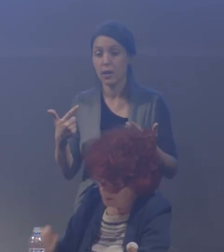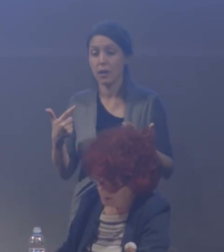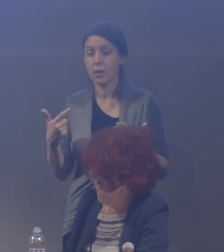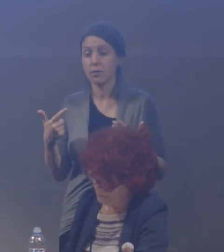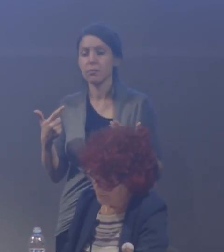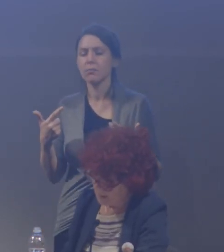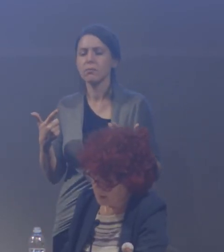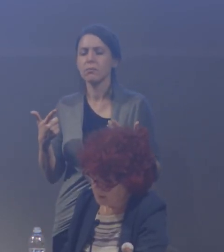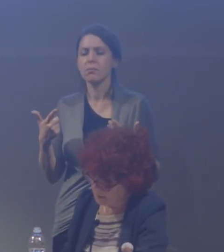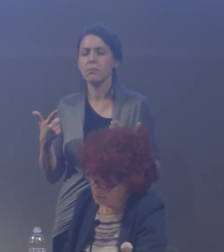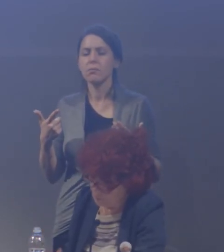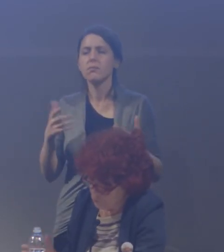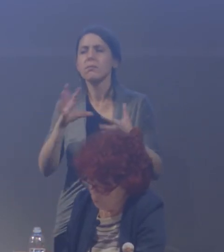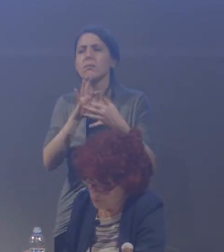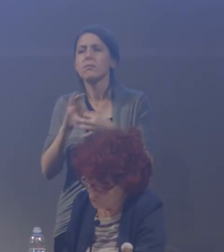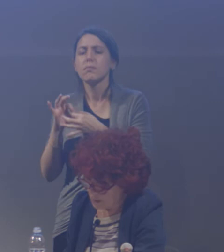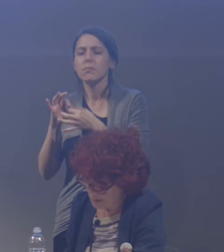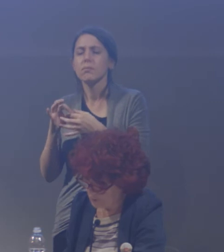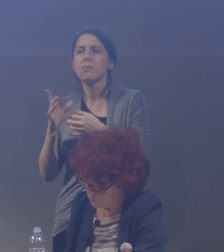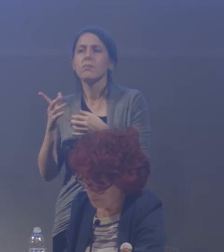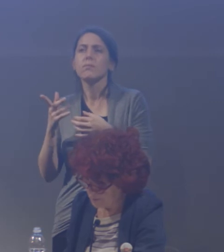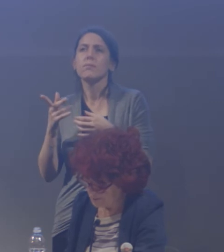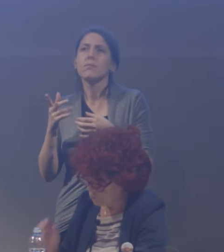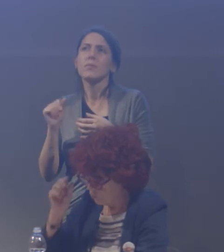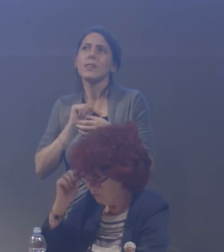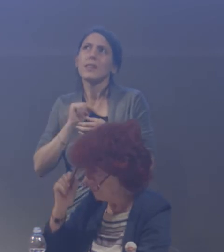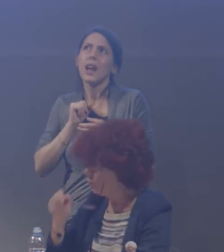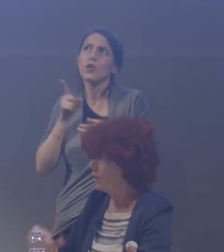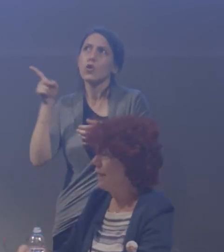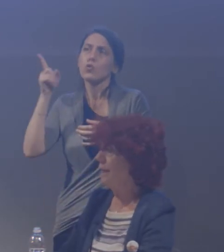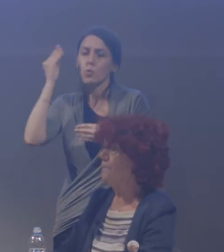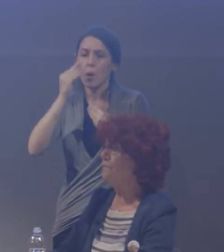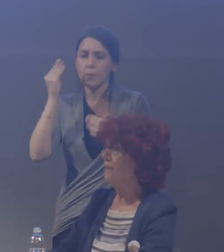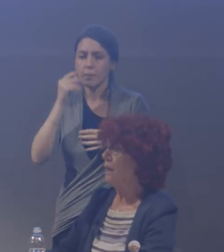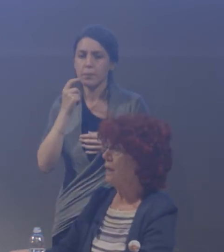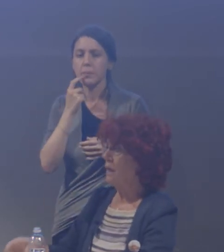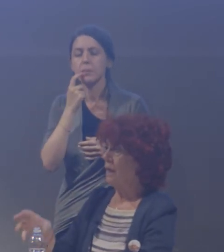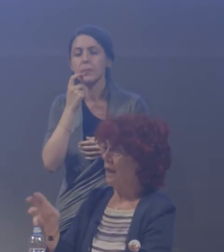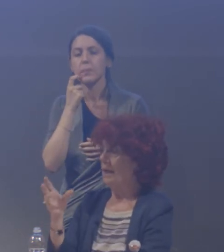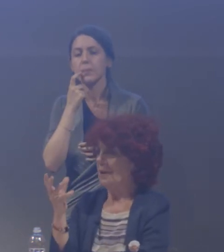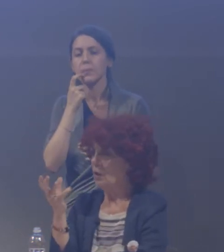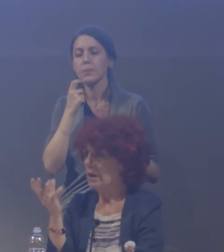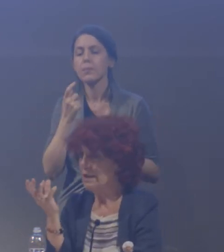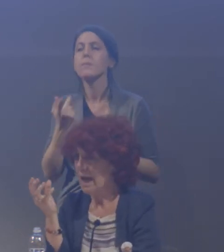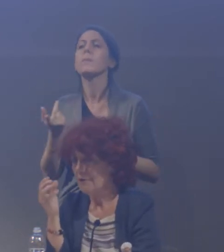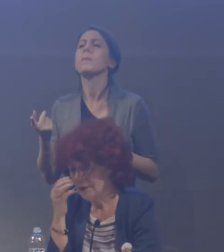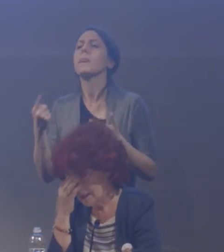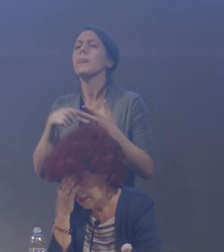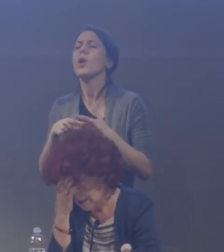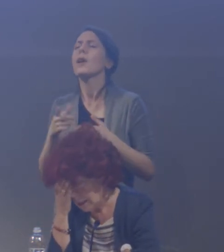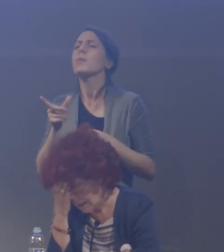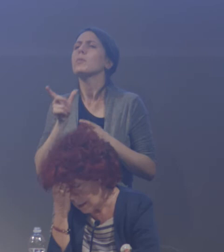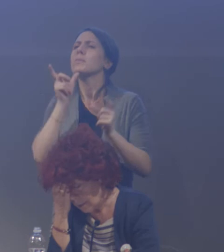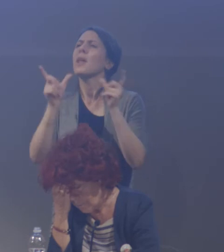esattamente alle, diciamo, io penso anche alle sue intenzioni. Ma per tornare alle parole chiave